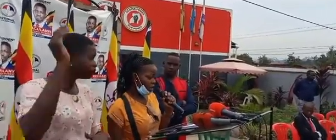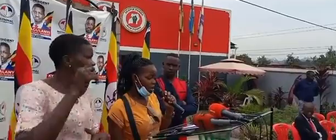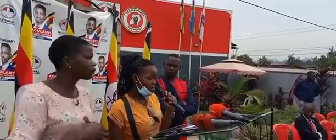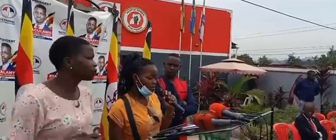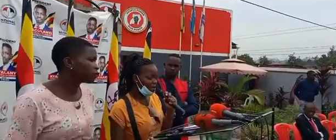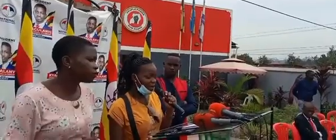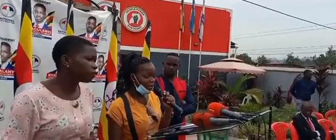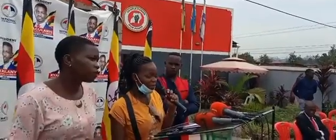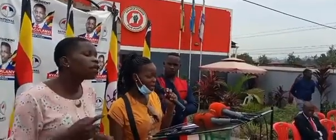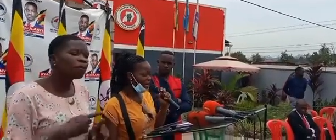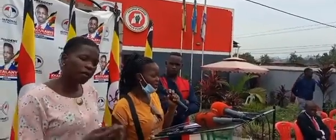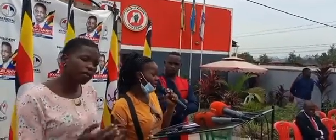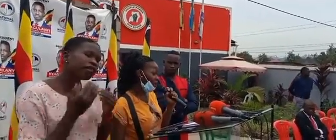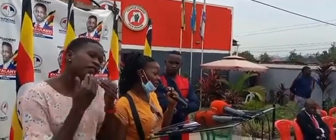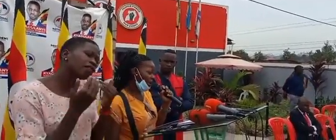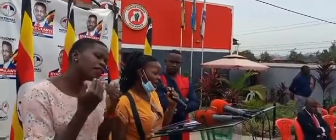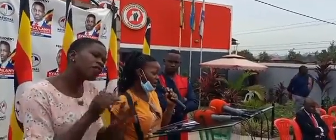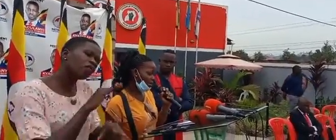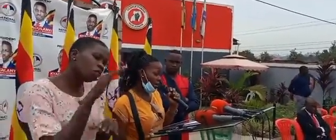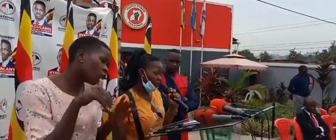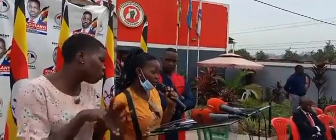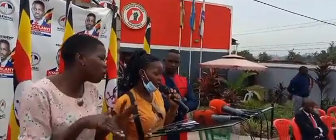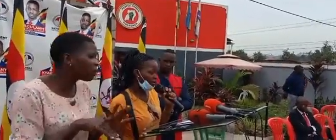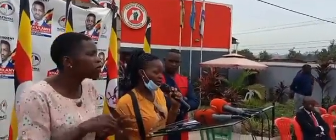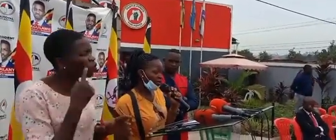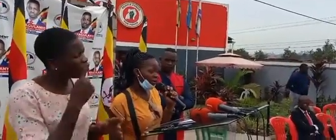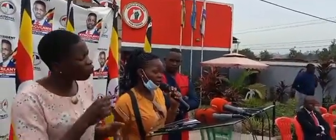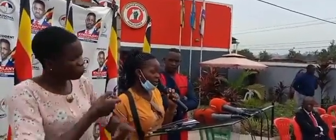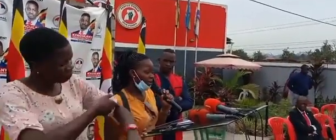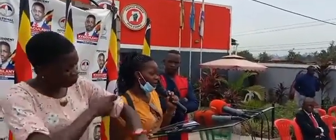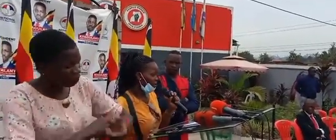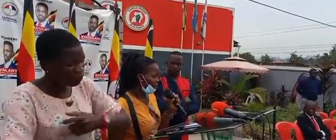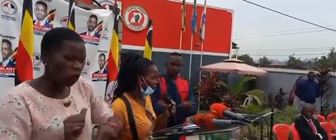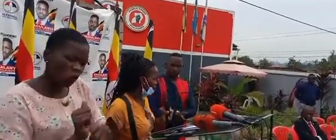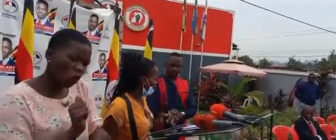ne tweyanziza nnyo tweyanzizge buli alina kyeyakoze